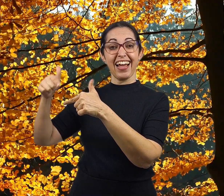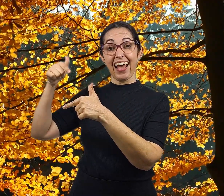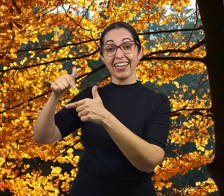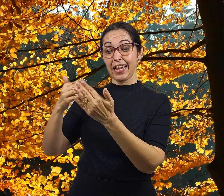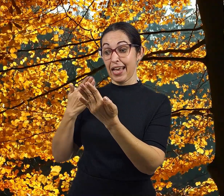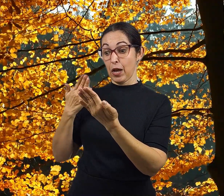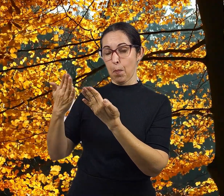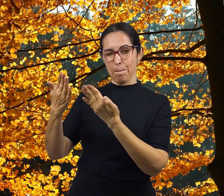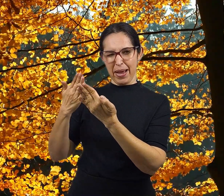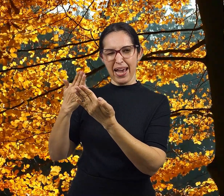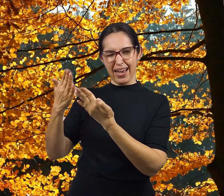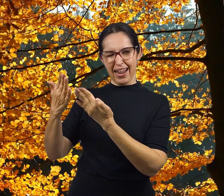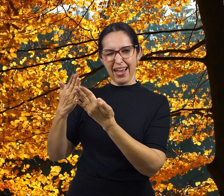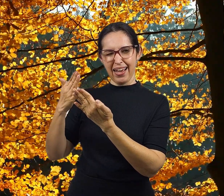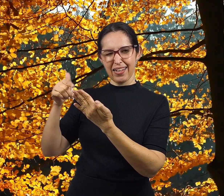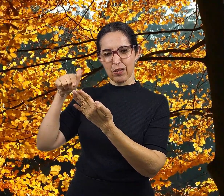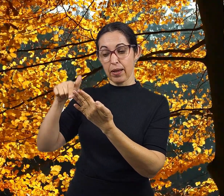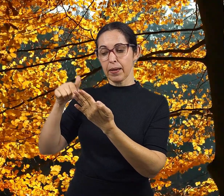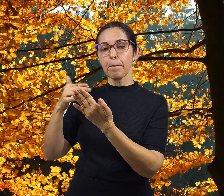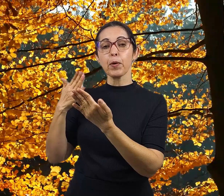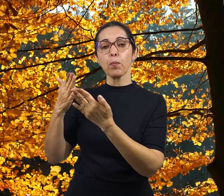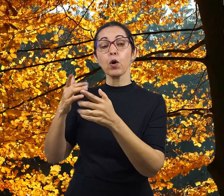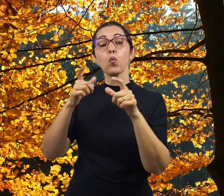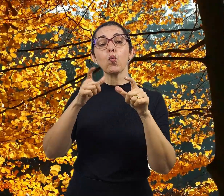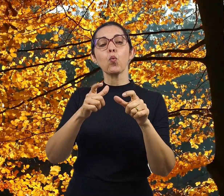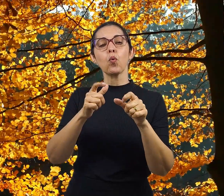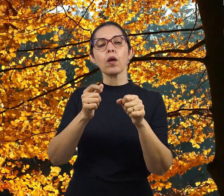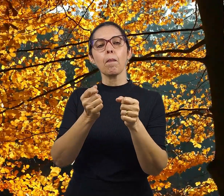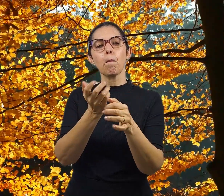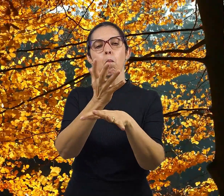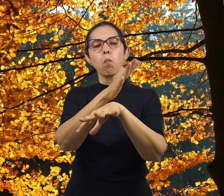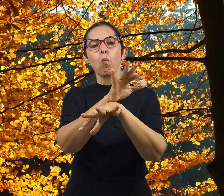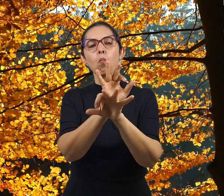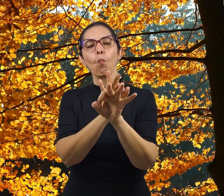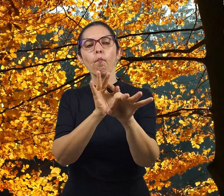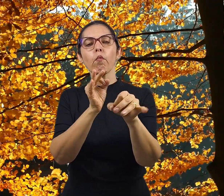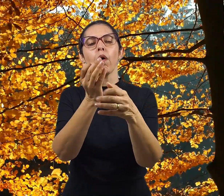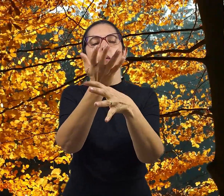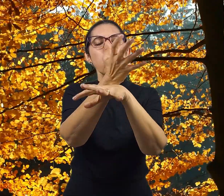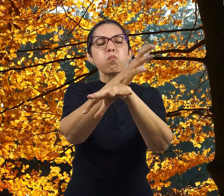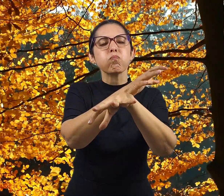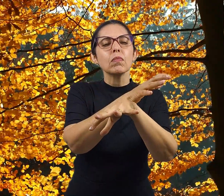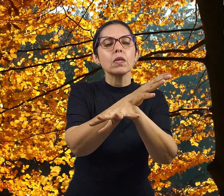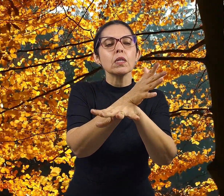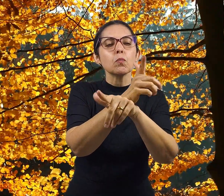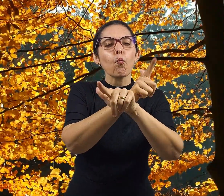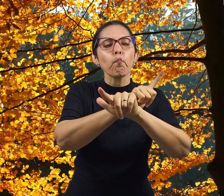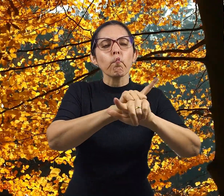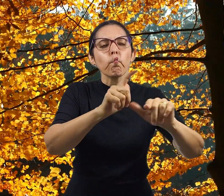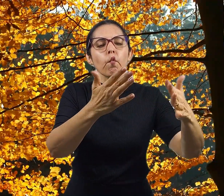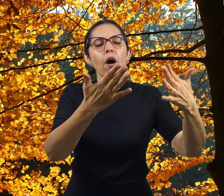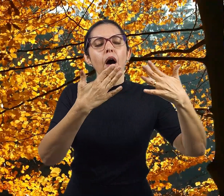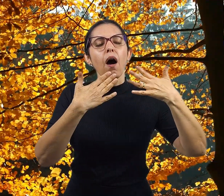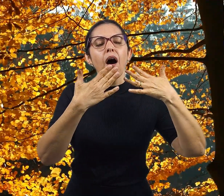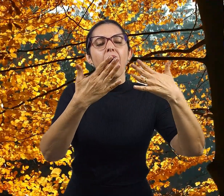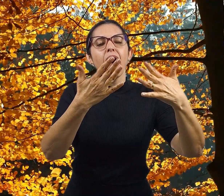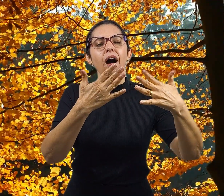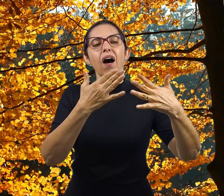oásis. Você já viveu essa experiência? Deus via a igreja como um oásis em meio ao